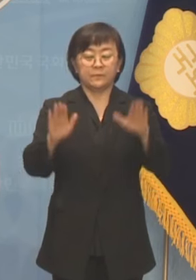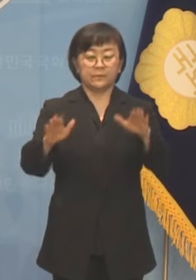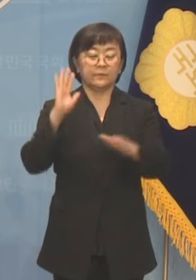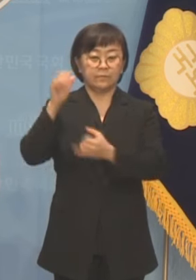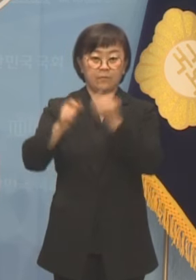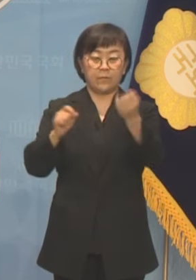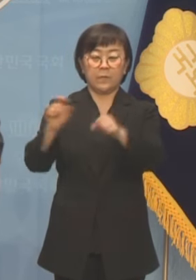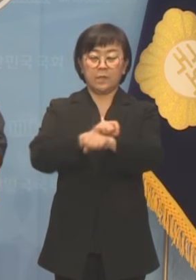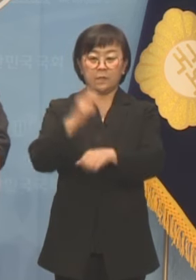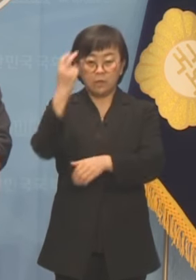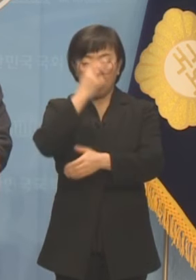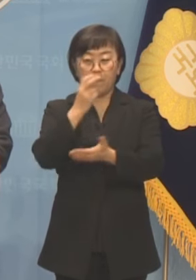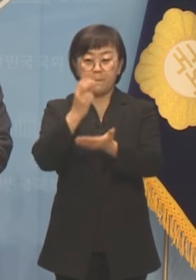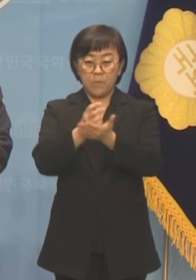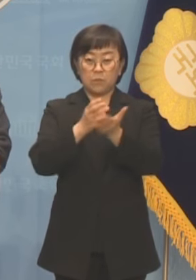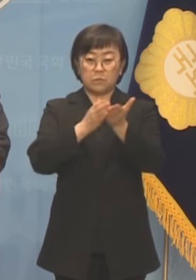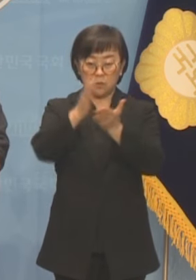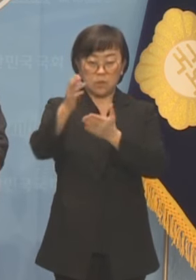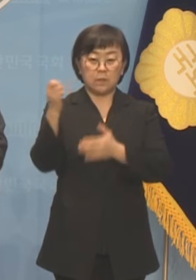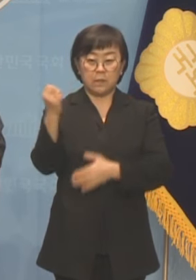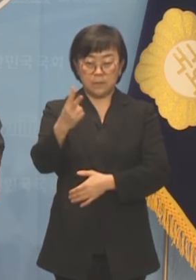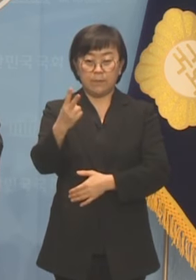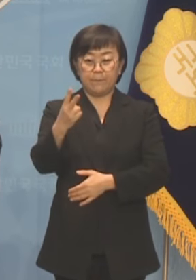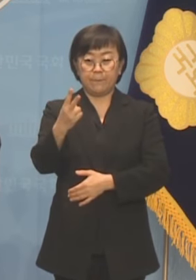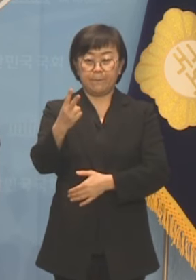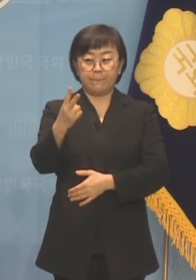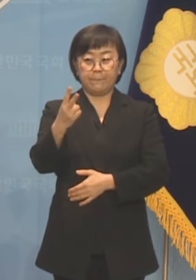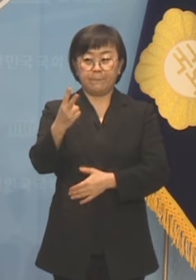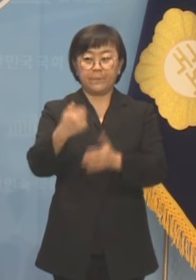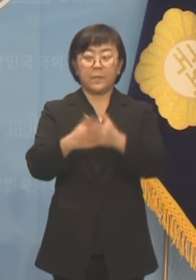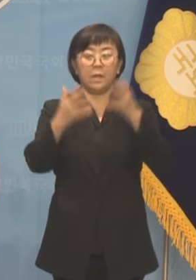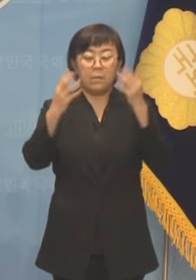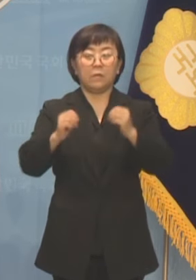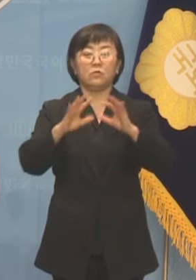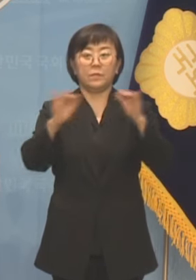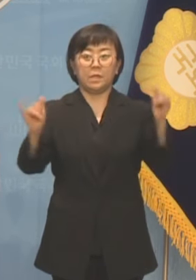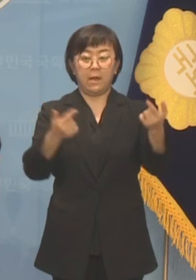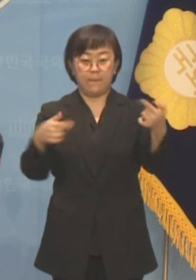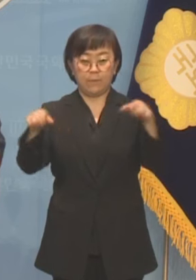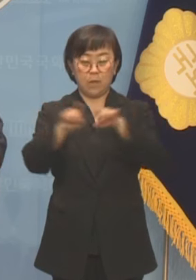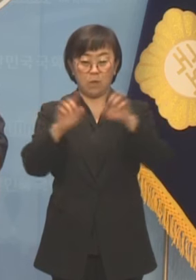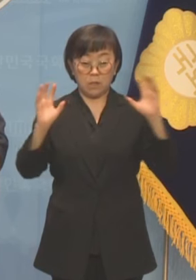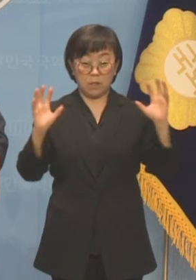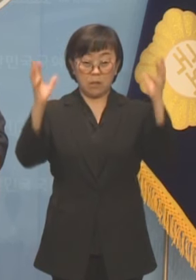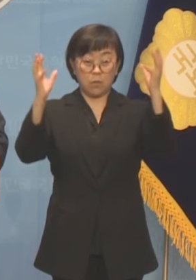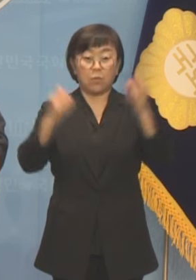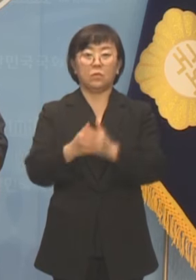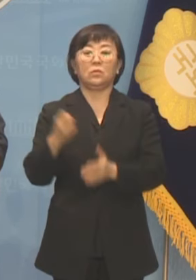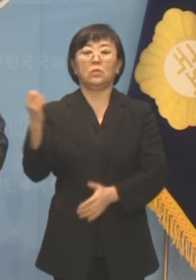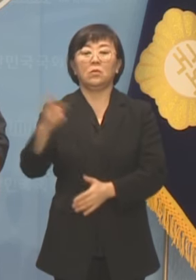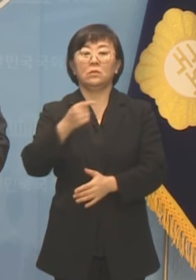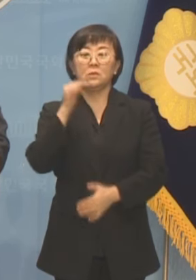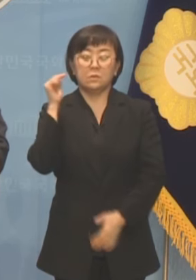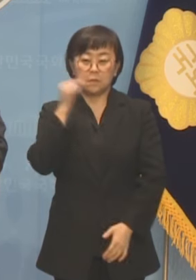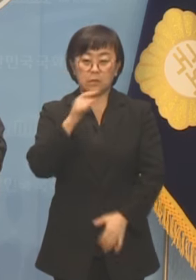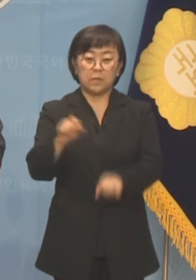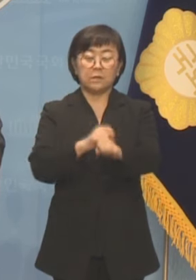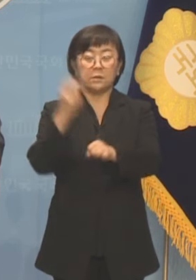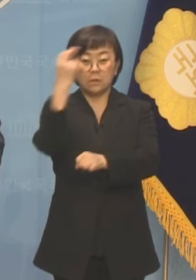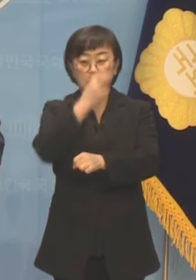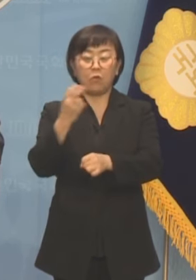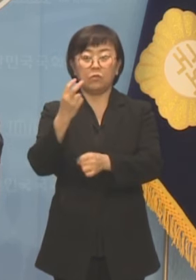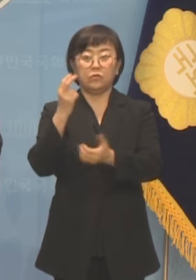김건희 특법 통과 다시 한번 많은 국민들과 함께 환영하고 철저한 특검